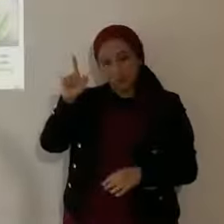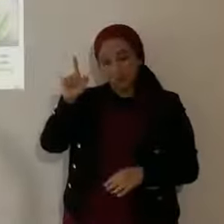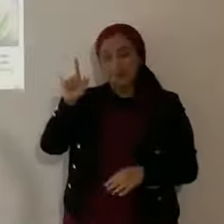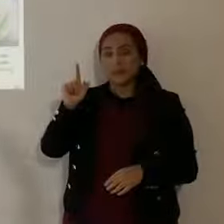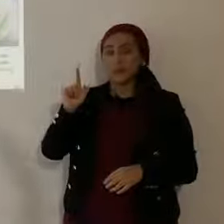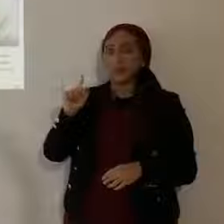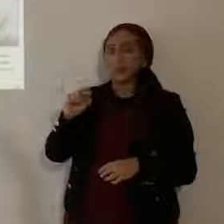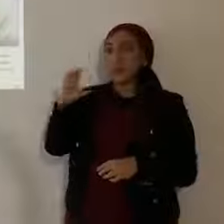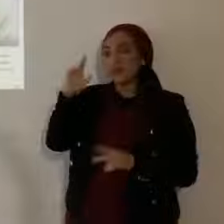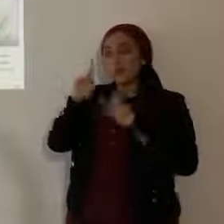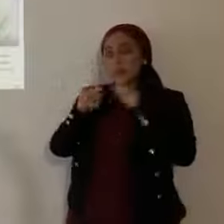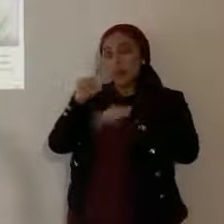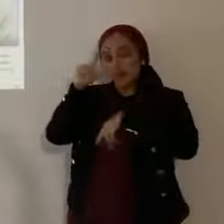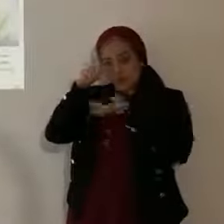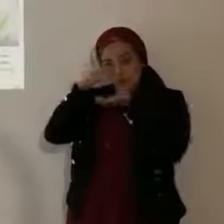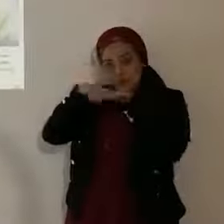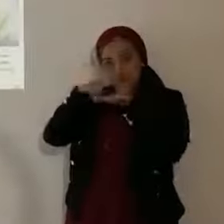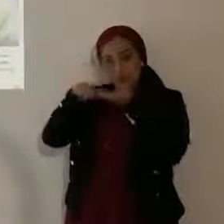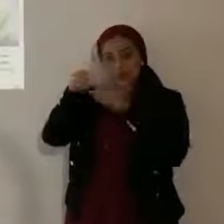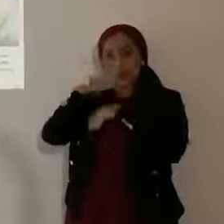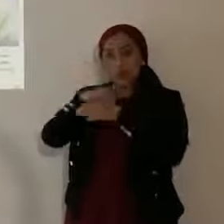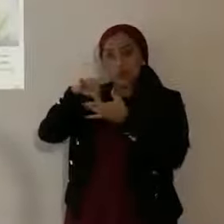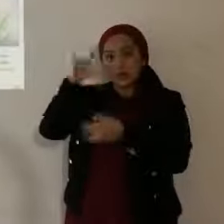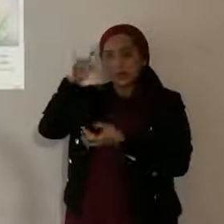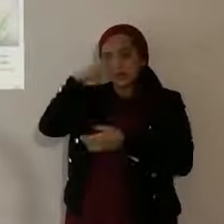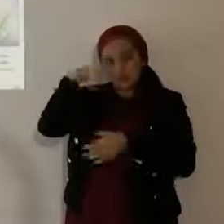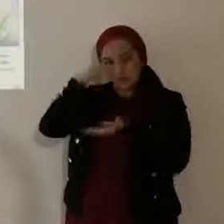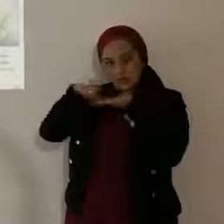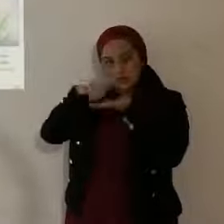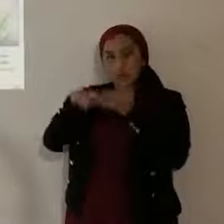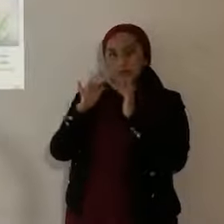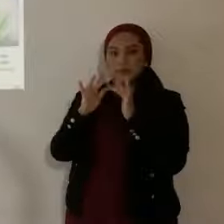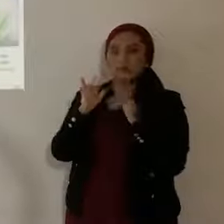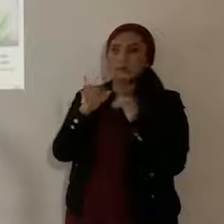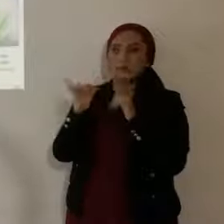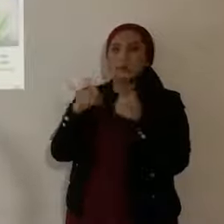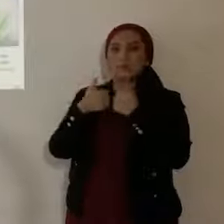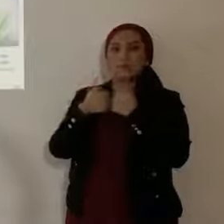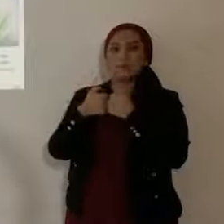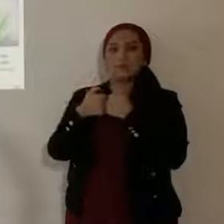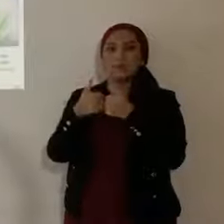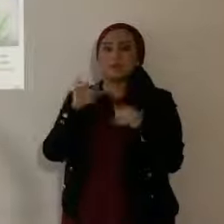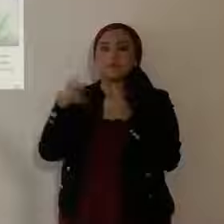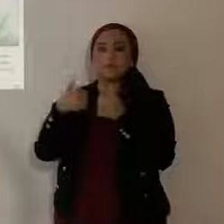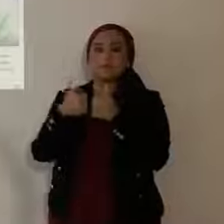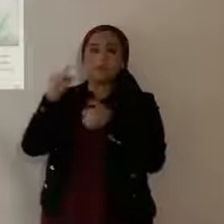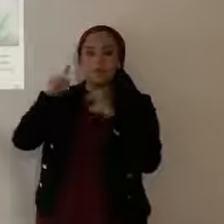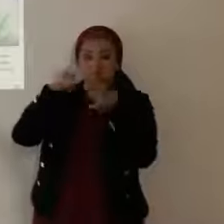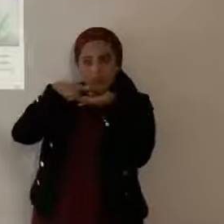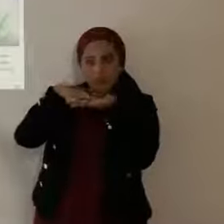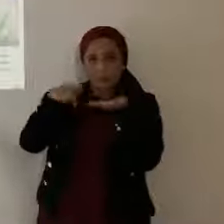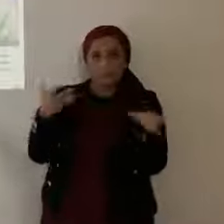gemela. Fue más buscado que nunca en todo el mundo. El alma gemela. Es increíble, nada para la salvación, hermanos,